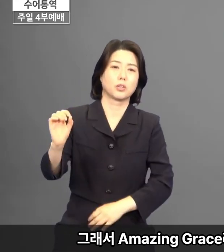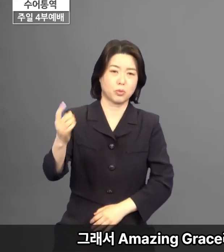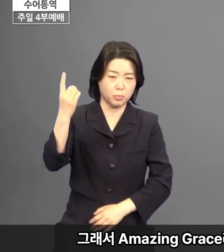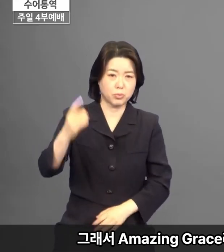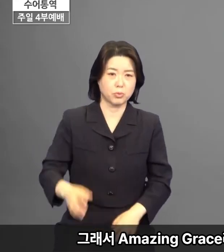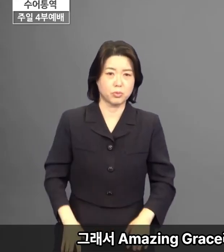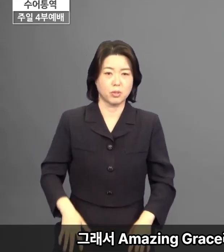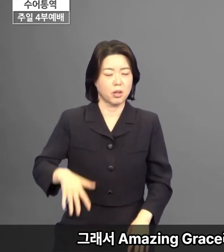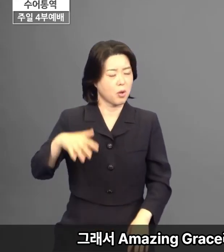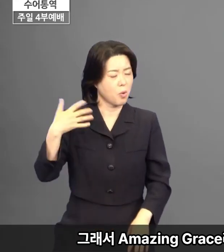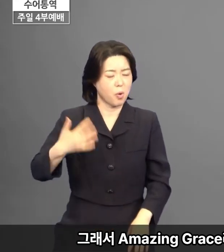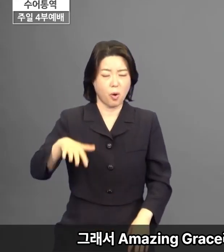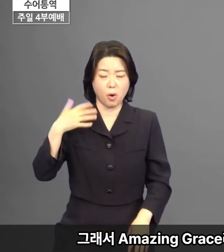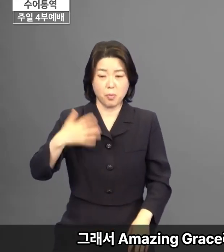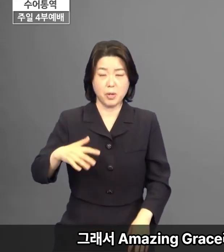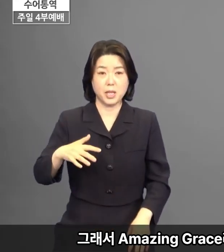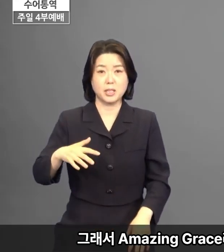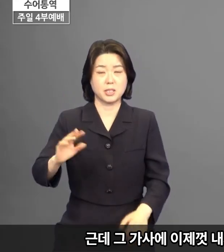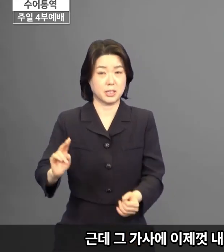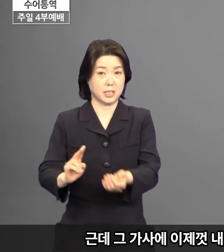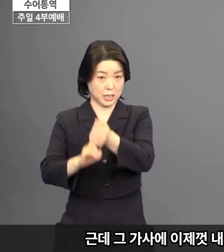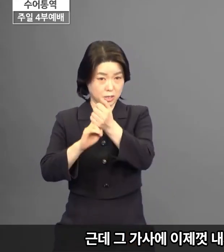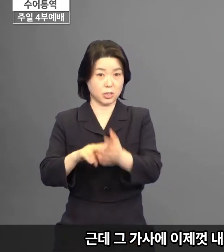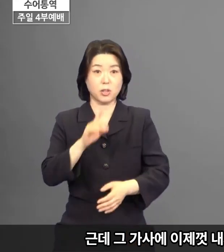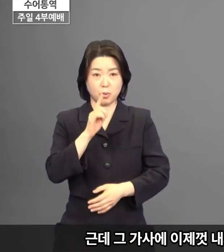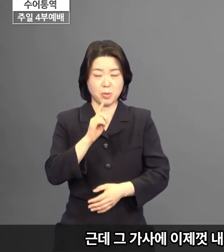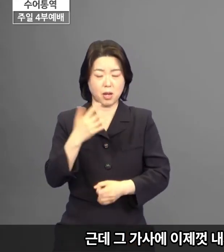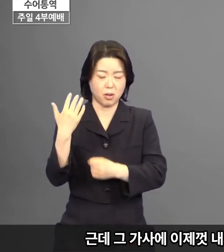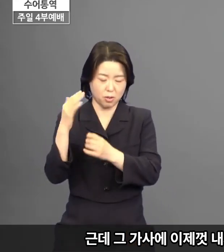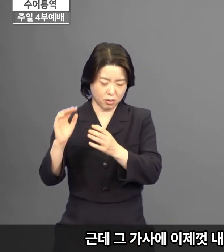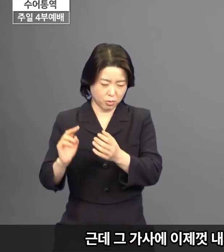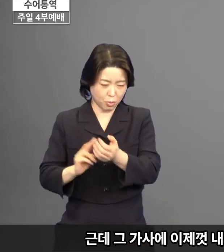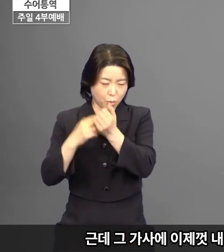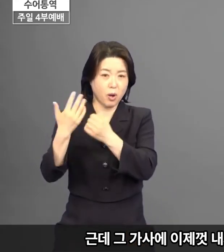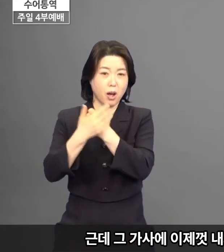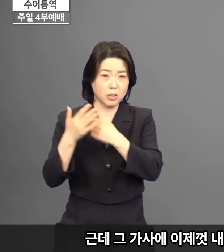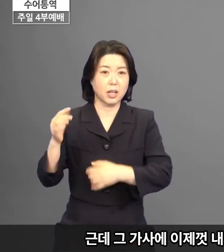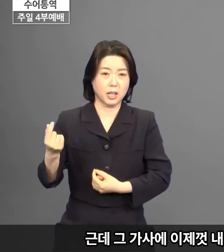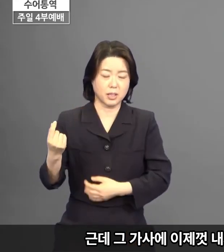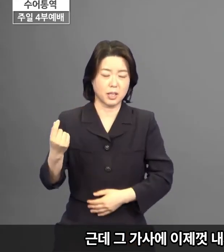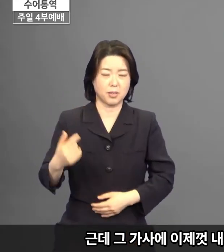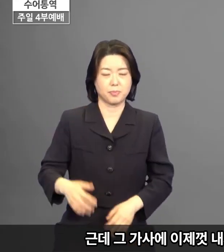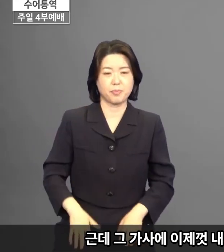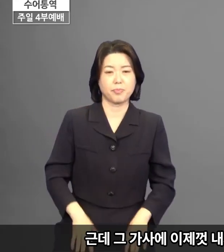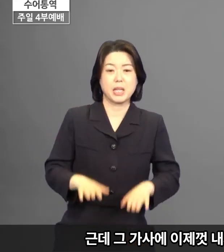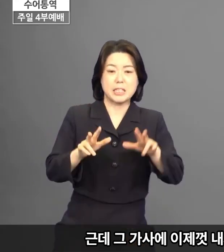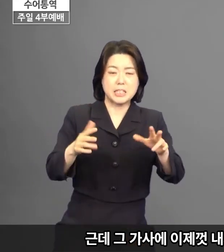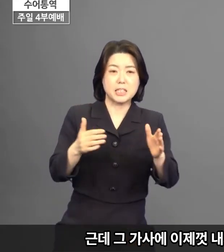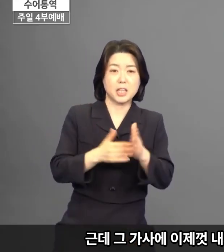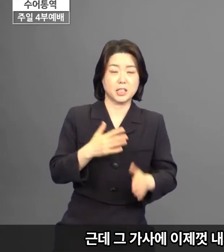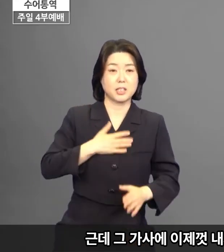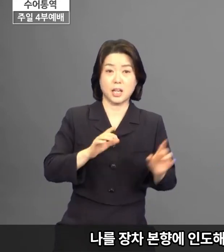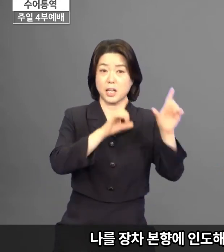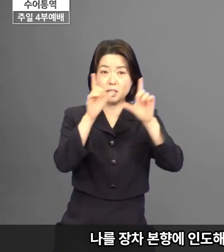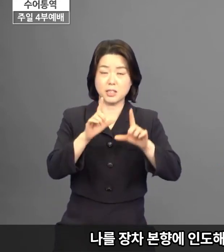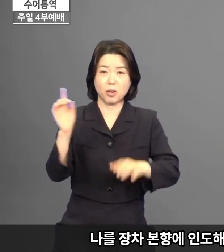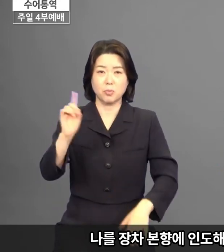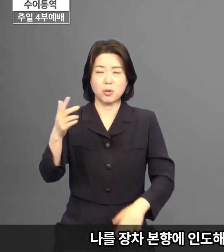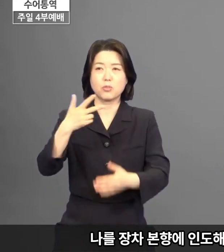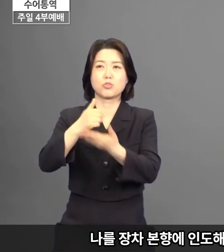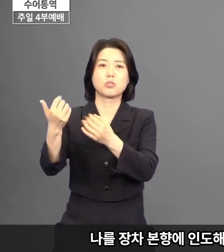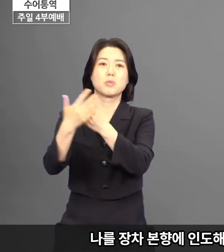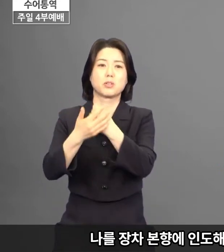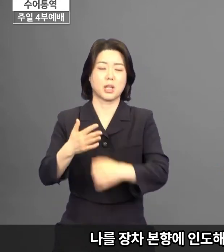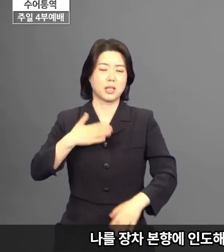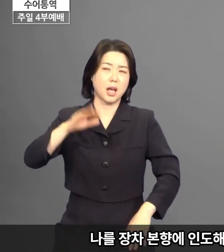Amazing Grace라고 그가 이름을 지은 것이죠. 근데 그 가사에 이제껏 내가 산 것도 다 주님의 은혜다. 나를 장차